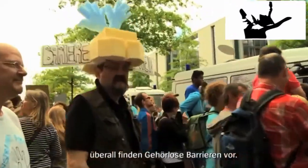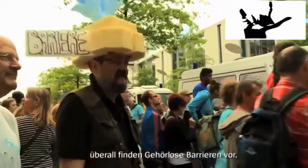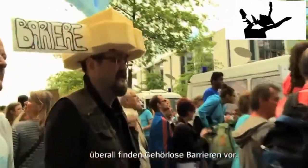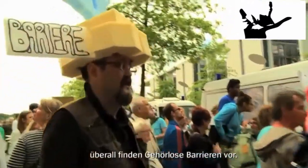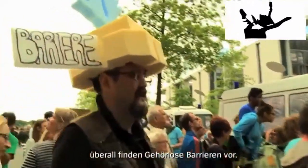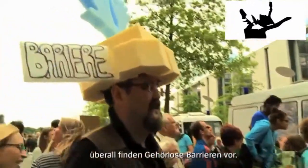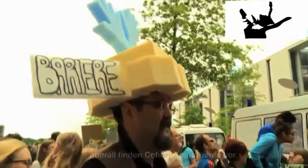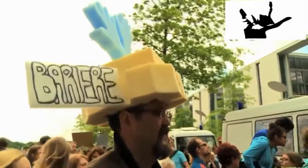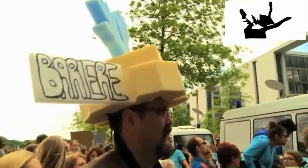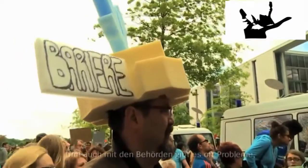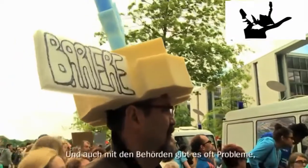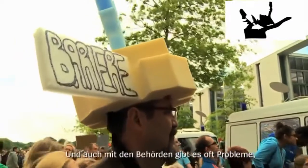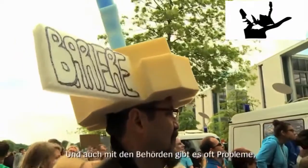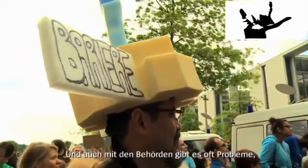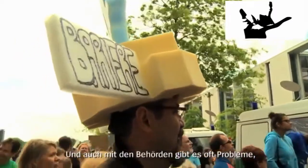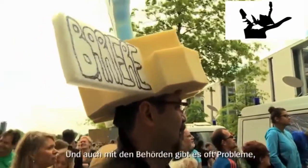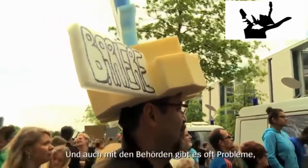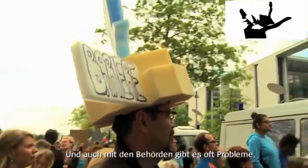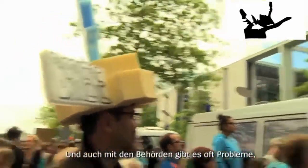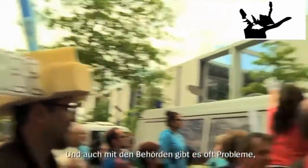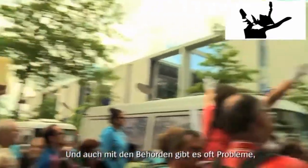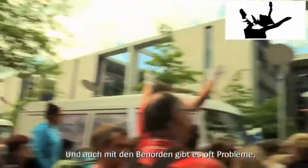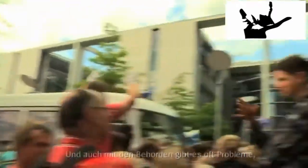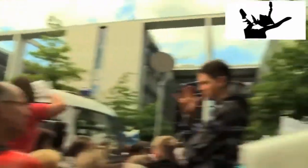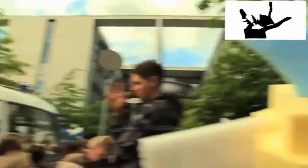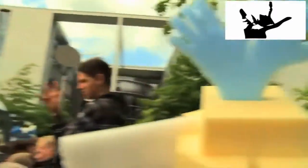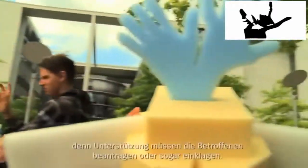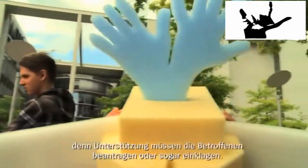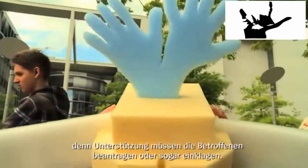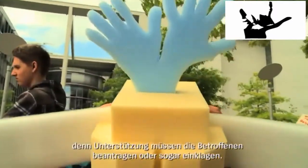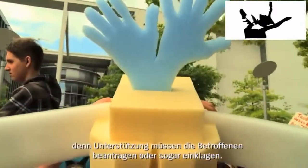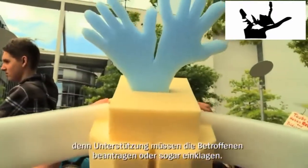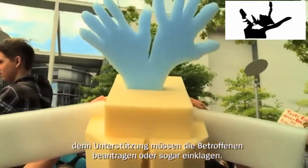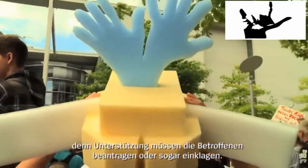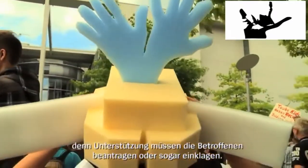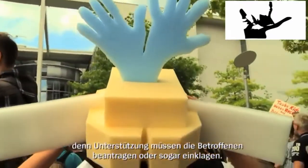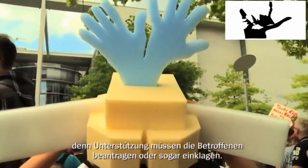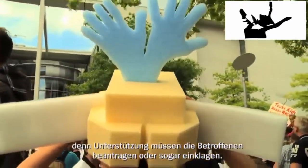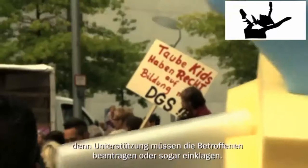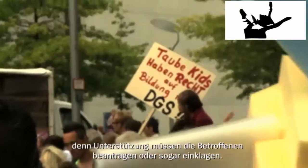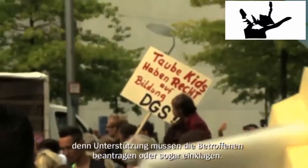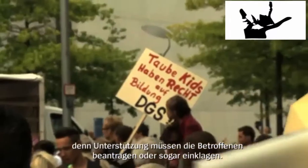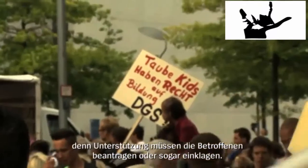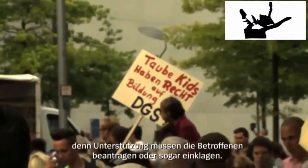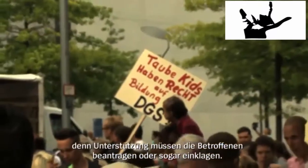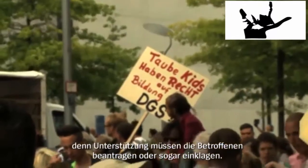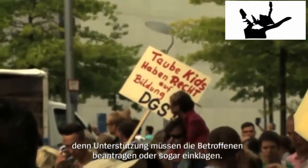Barrieren vor. Und auch mit den Behörden gibt es oft Probleme, denn Unterstützung müssen die Betroffenen beantragen oder sogar einklagen.